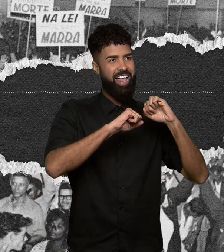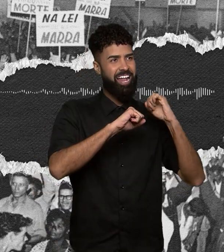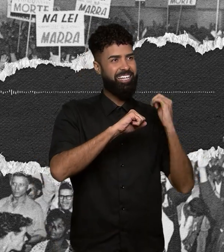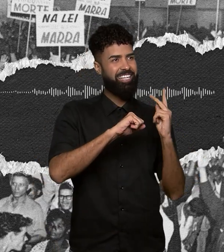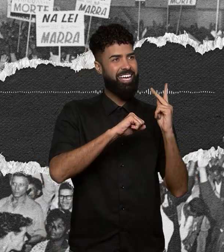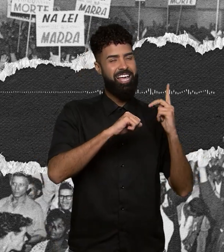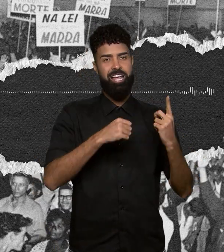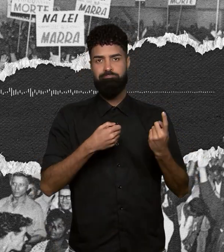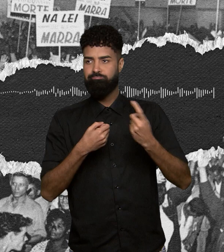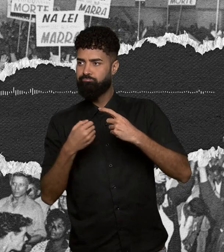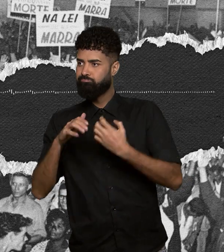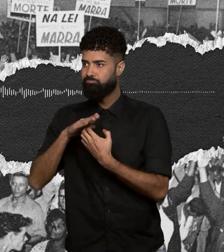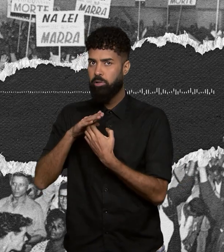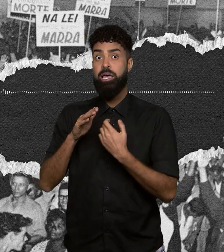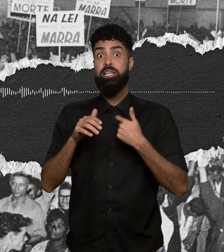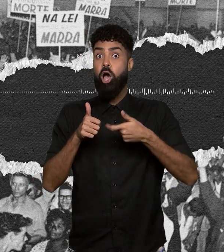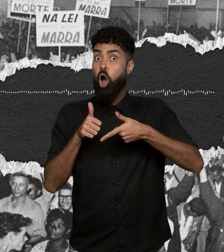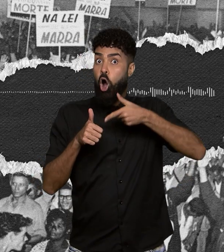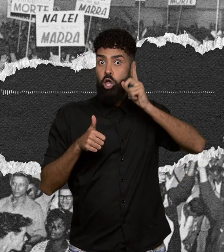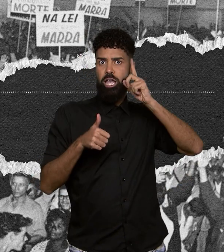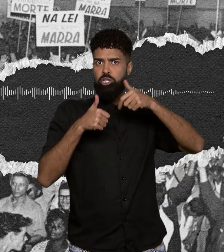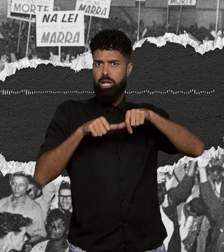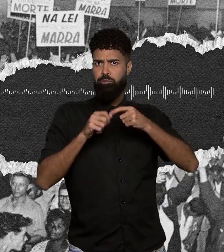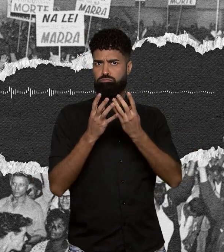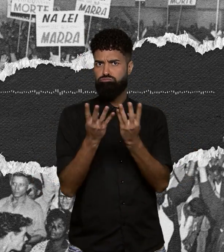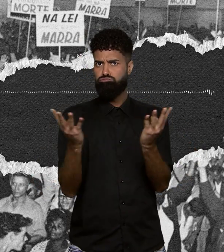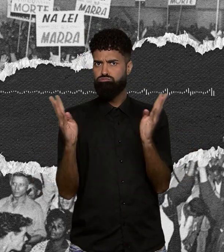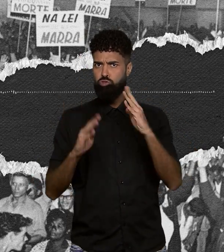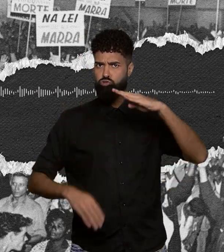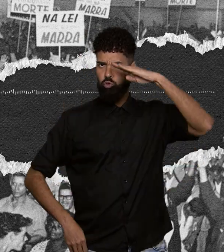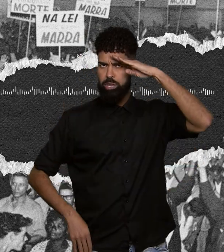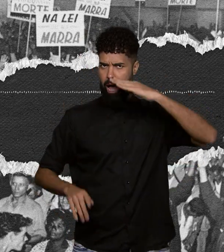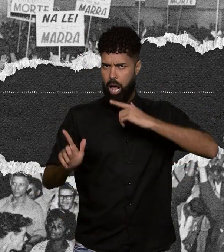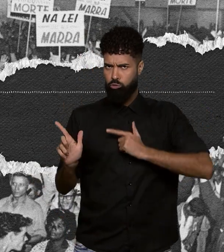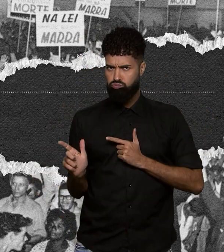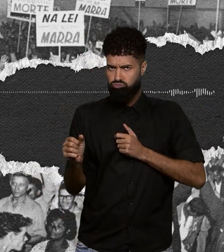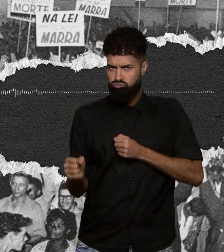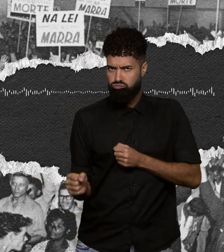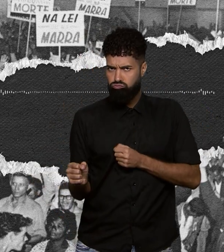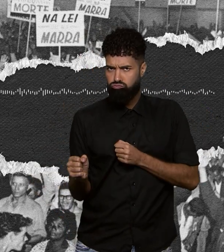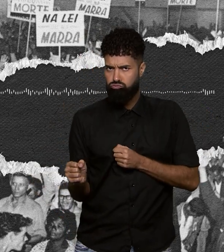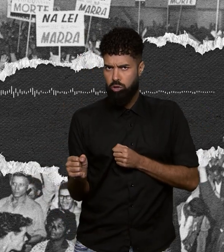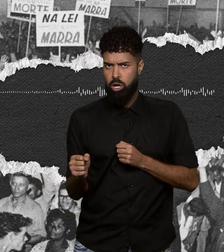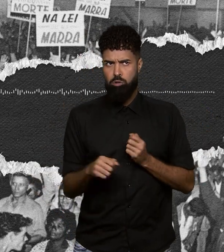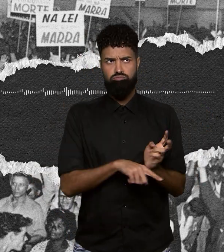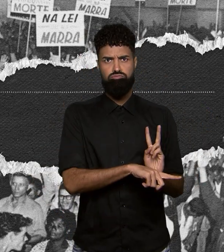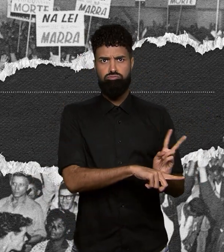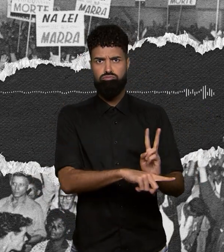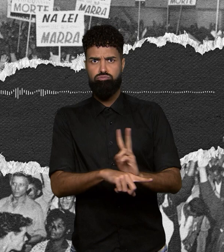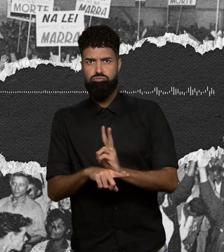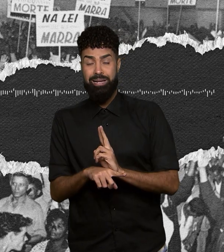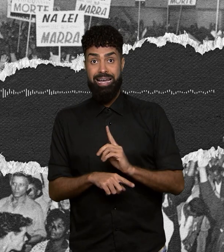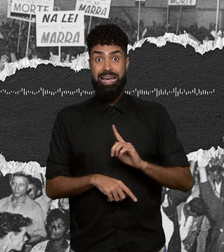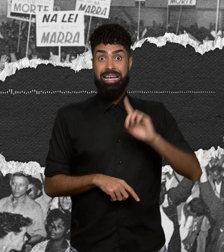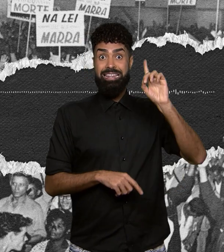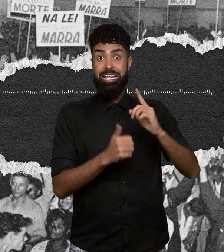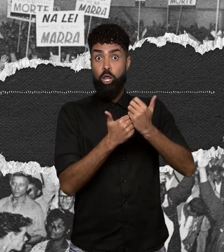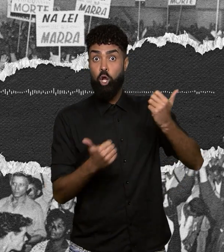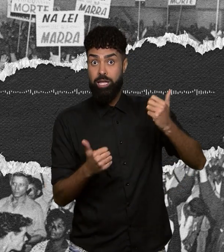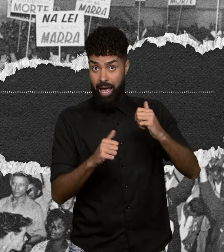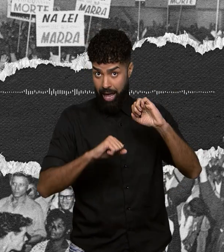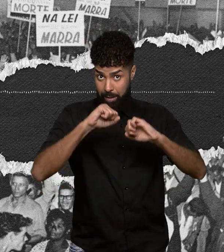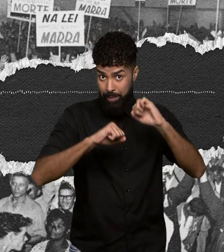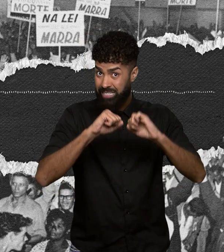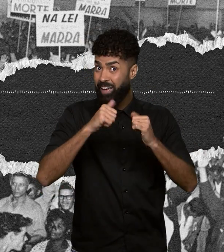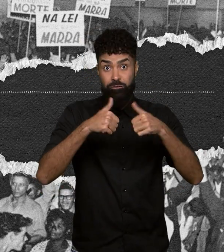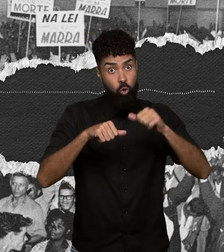ontem guardada por Soldados da Força Pública armados de metralhadoras A Diretoria da empresa passou a noite no